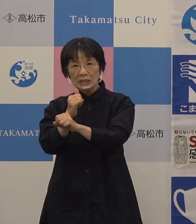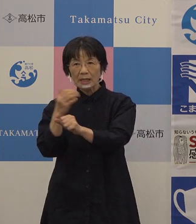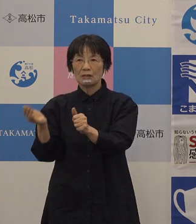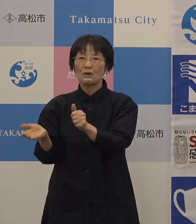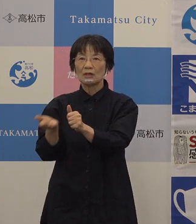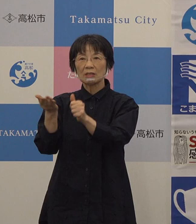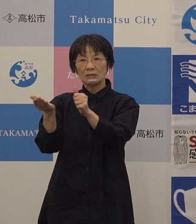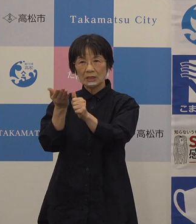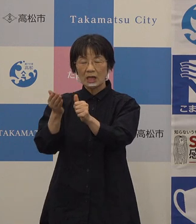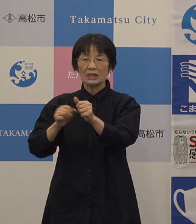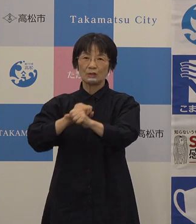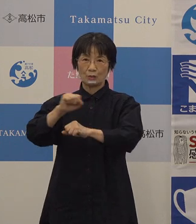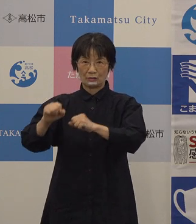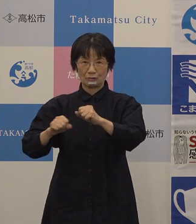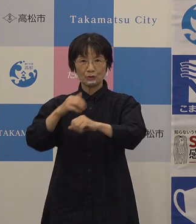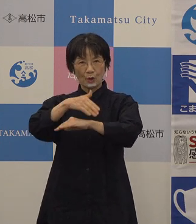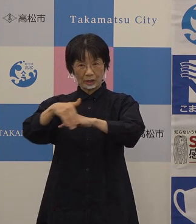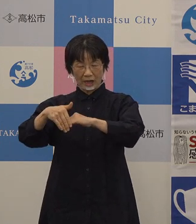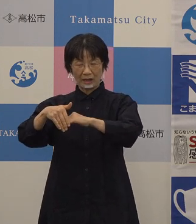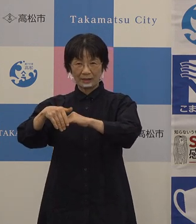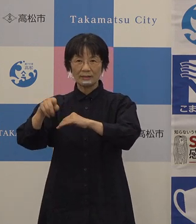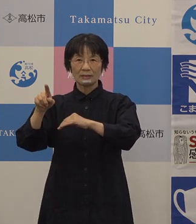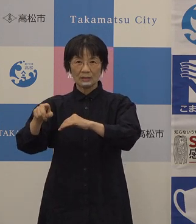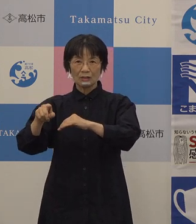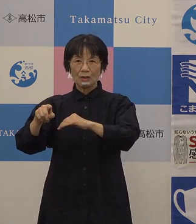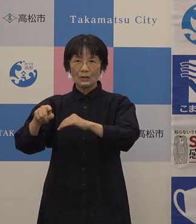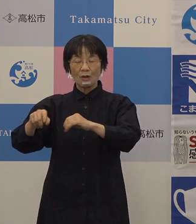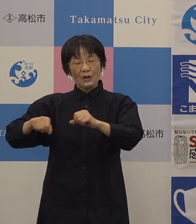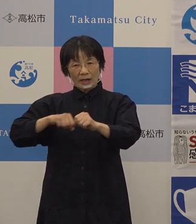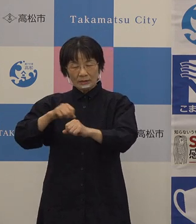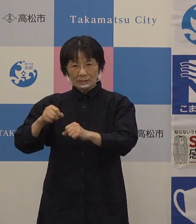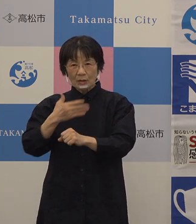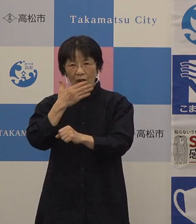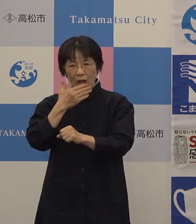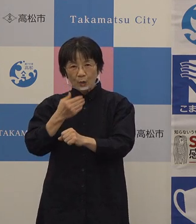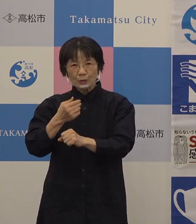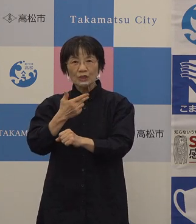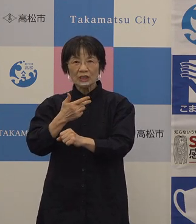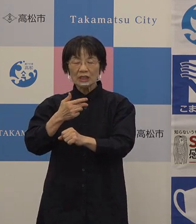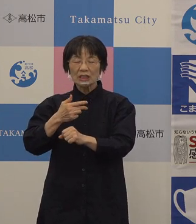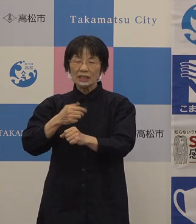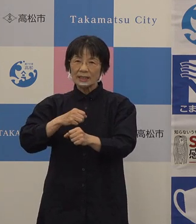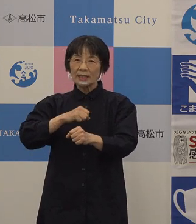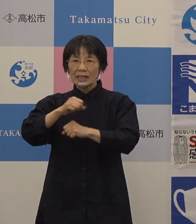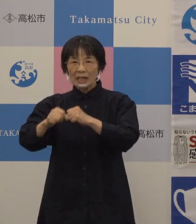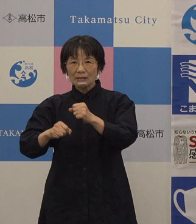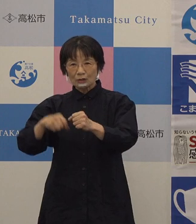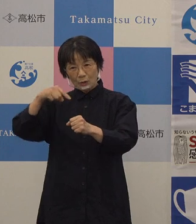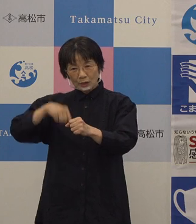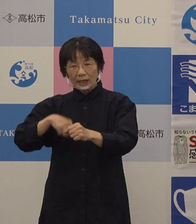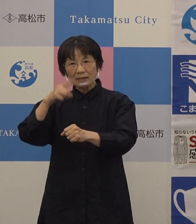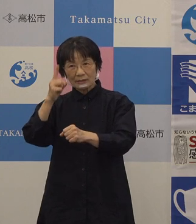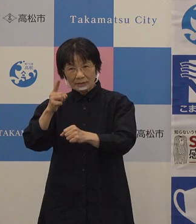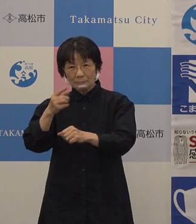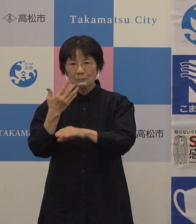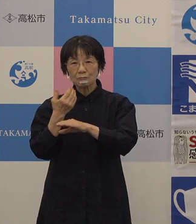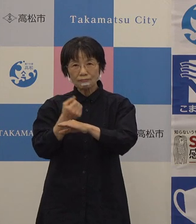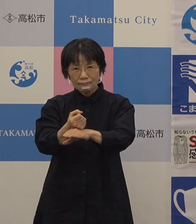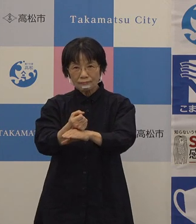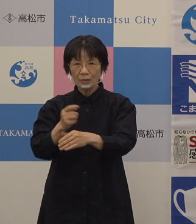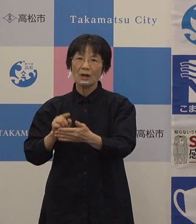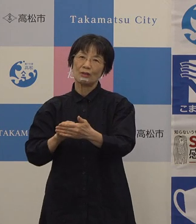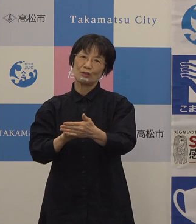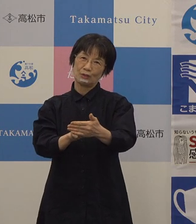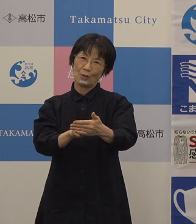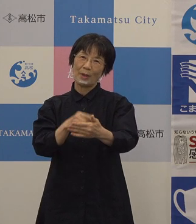まいります。また市民貢献人の活動が地域における福祉活動の一つとして定着するように努めてまいりたいと存じます。